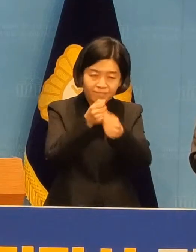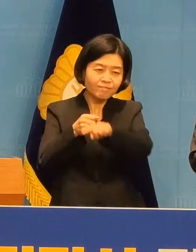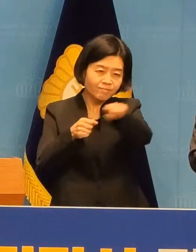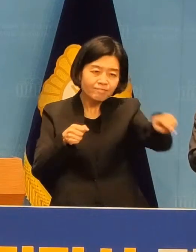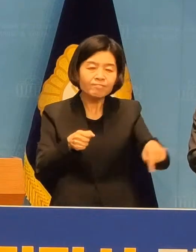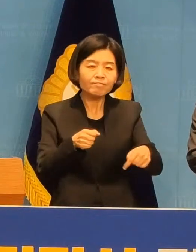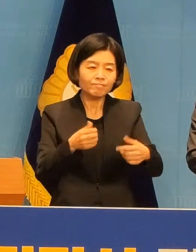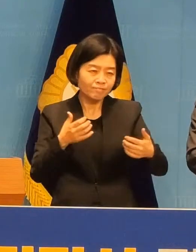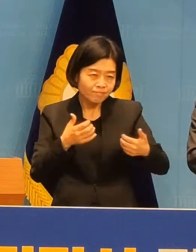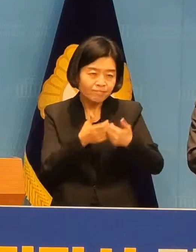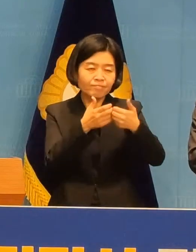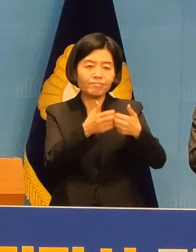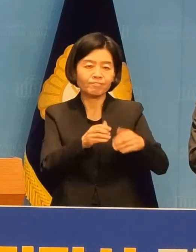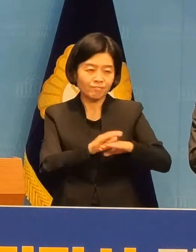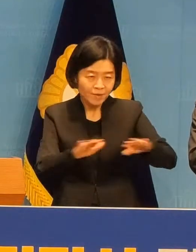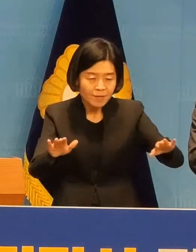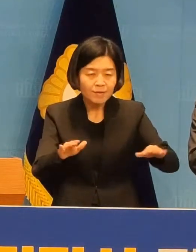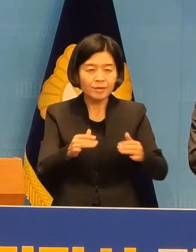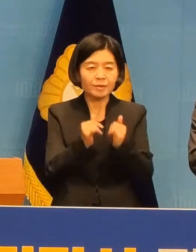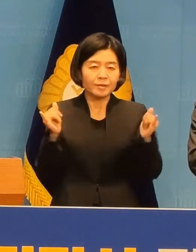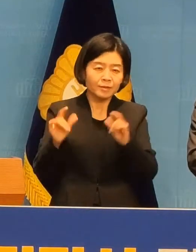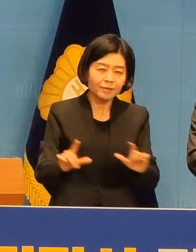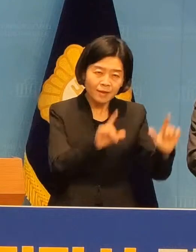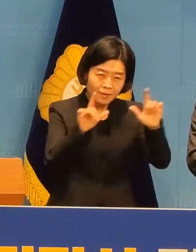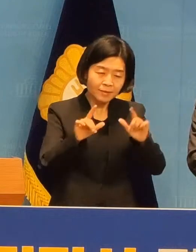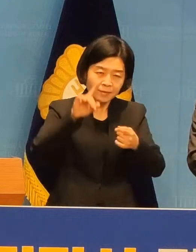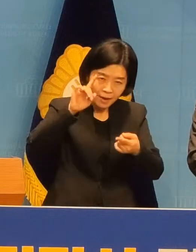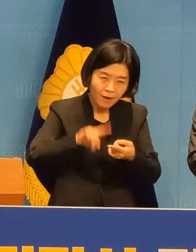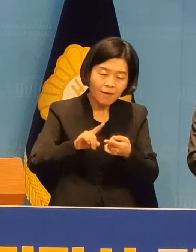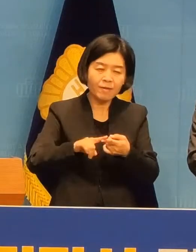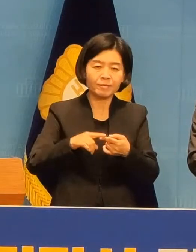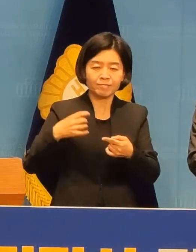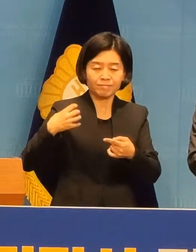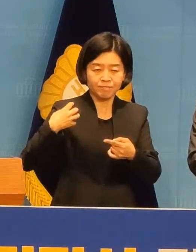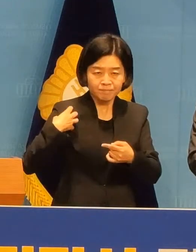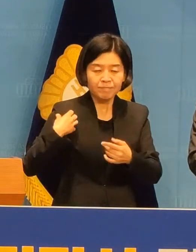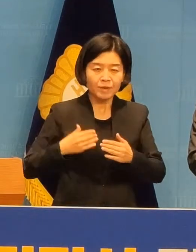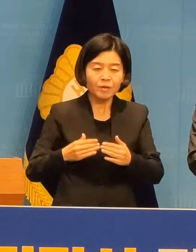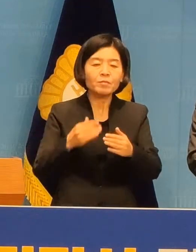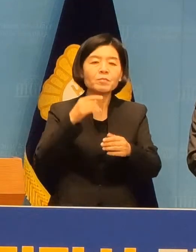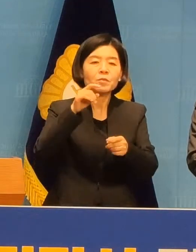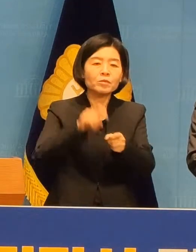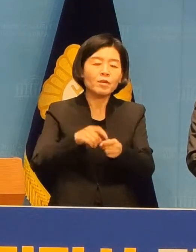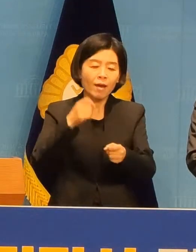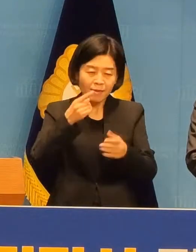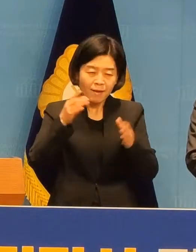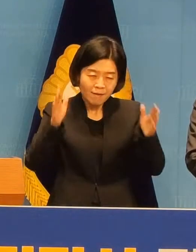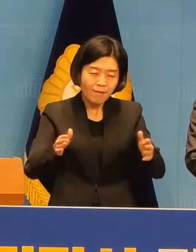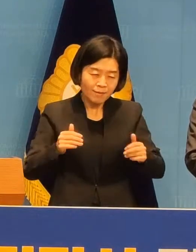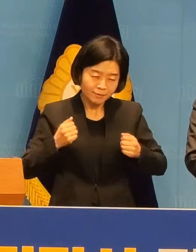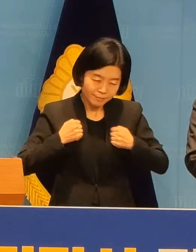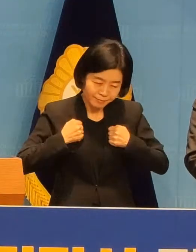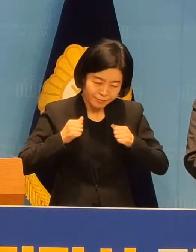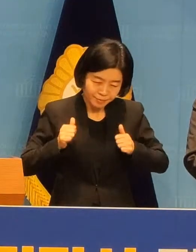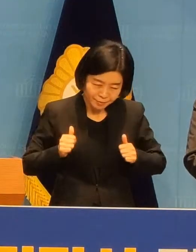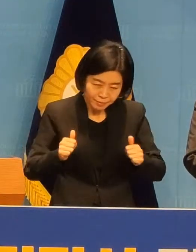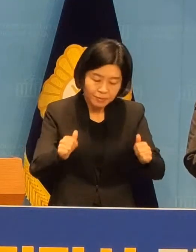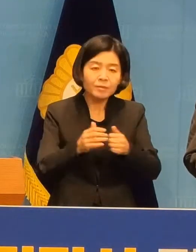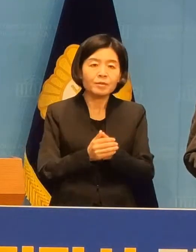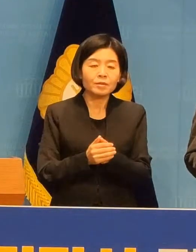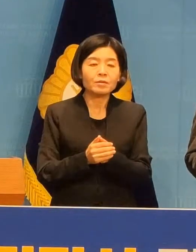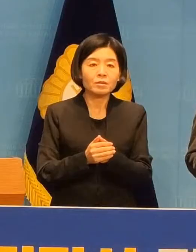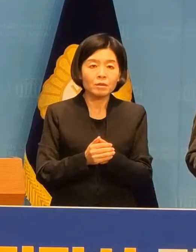찾기 위한 한 달간의 숨가쁜 여정이었습니다. 그래서 우리 을지로위원 국감